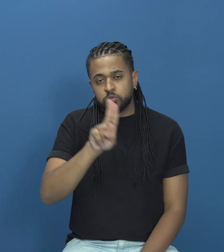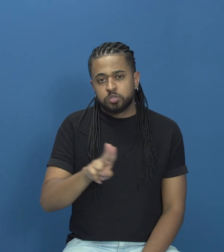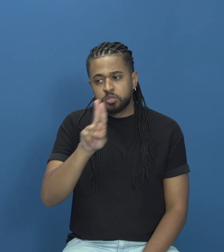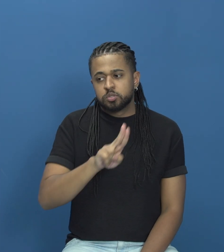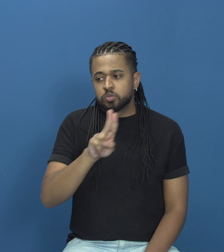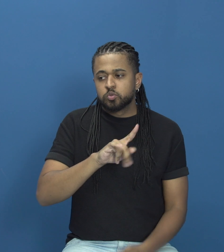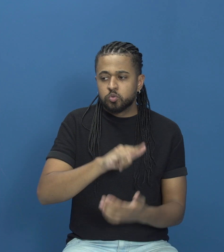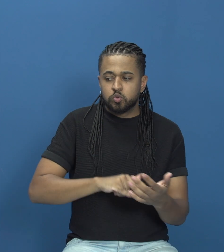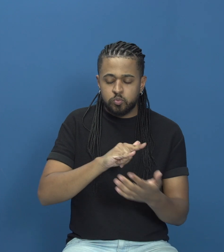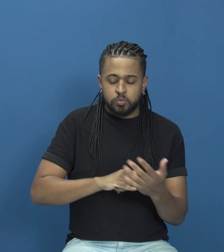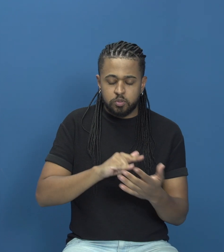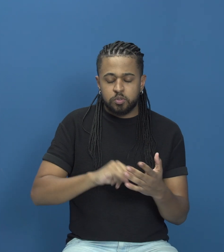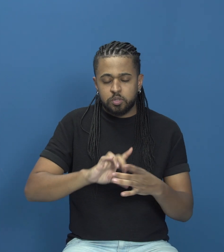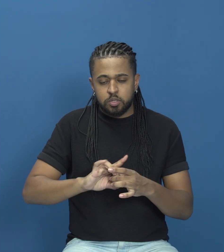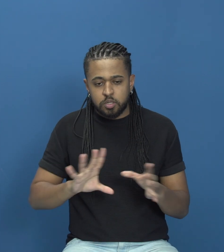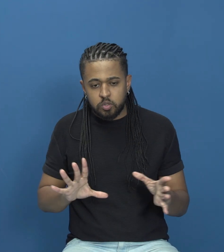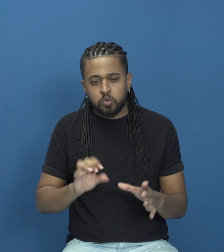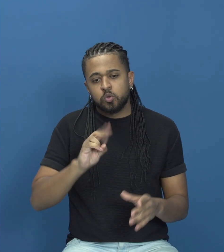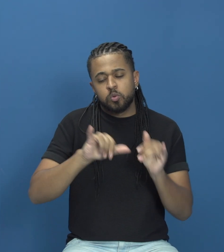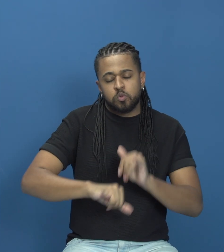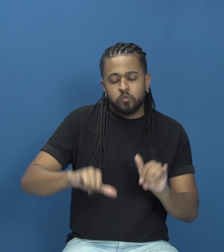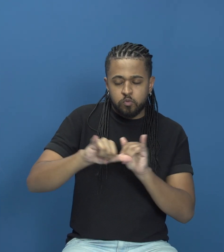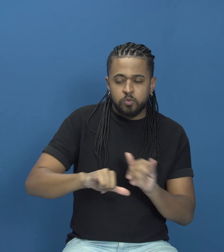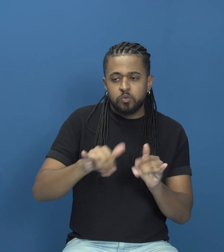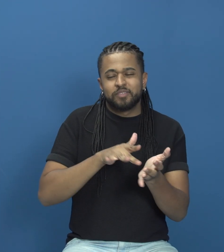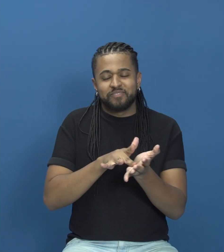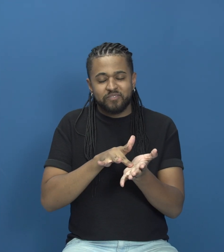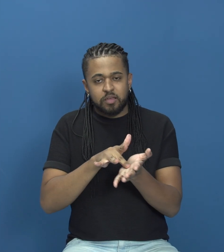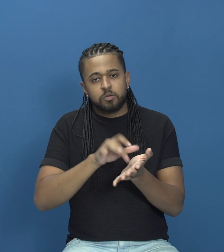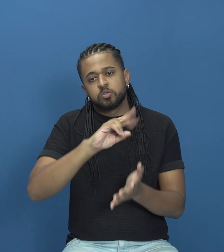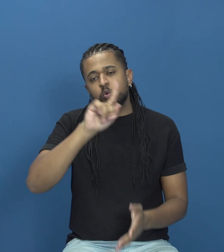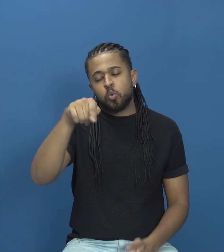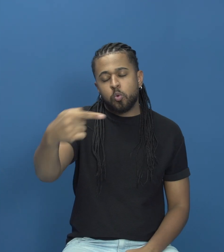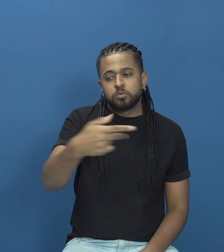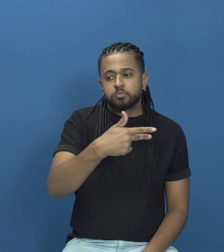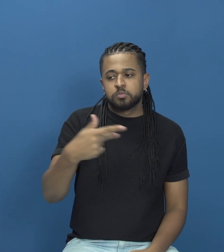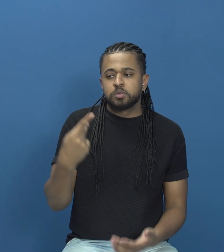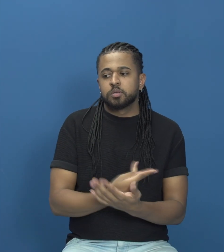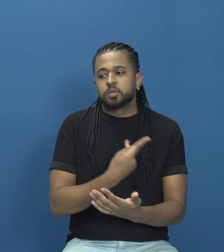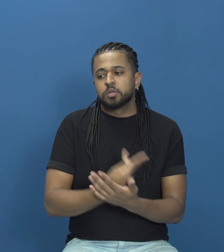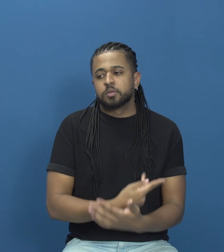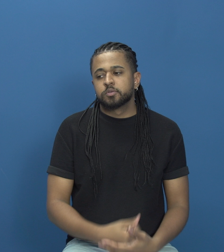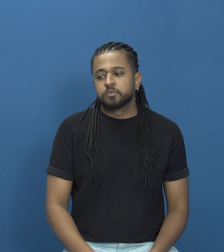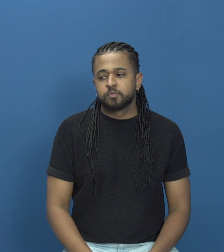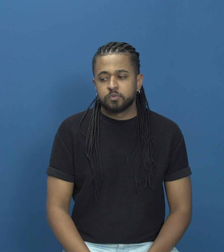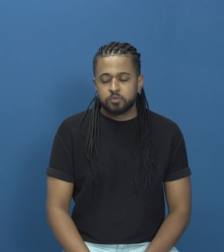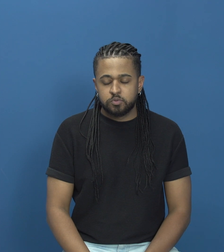utilizando documentos, declarações ou informações falsos ou outros meios ilícitos.